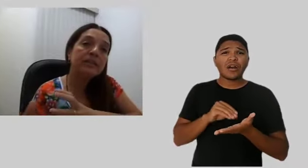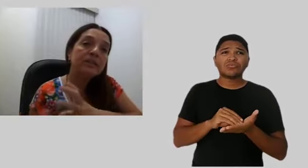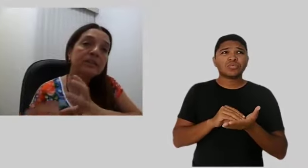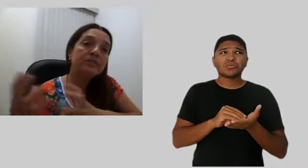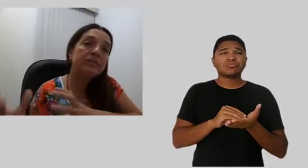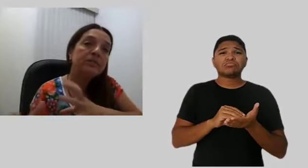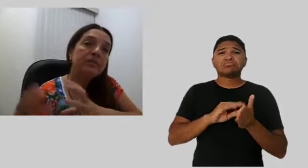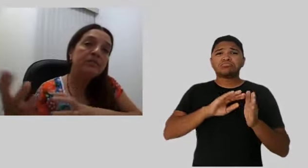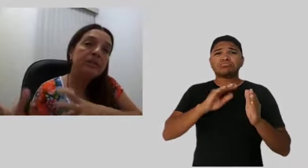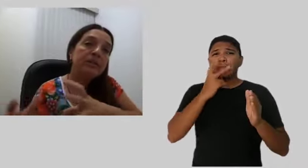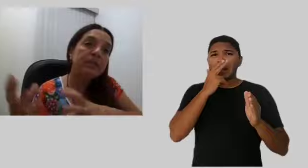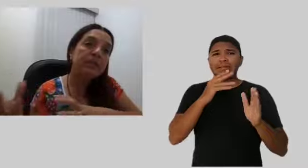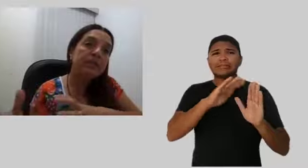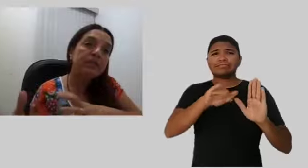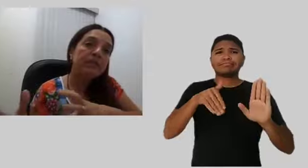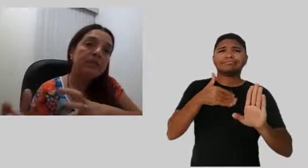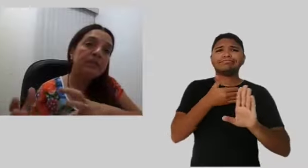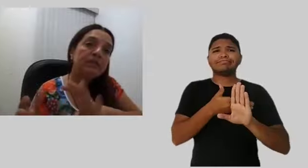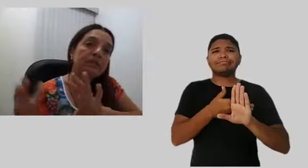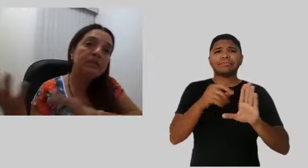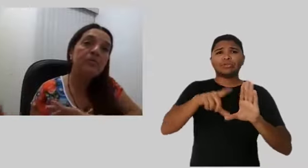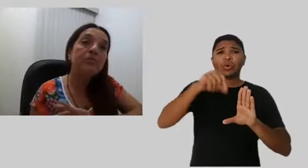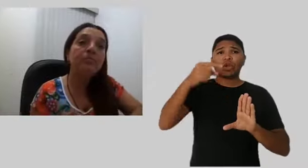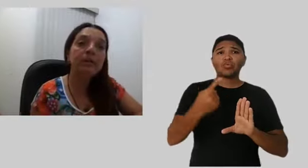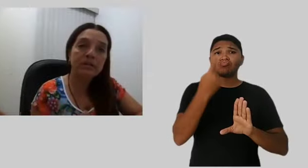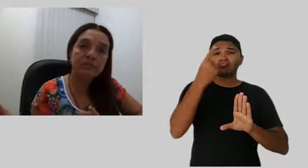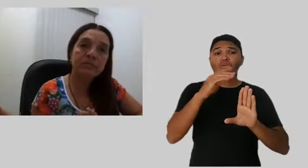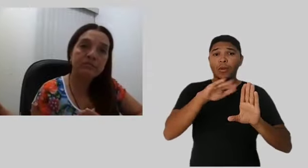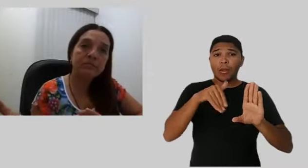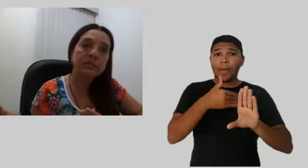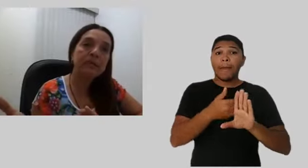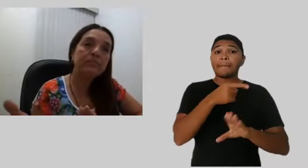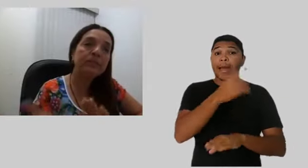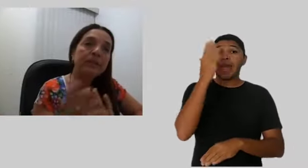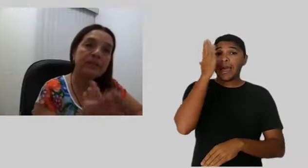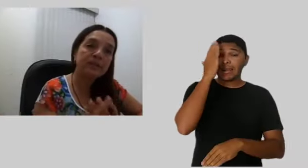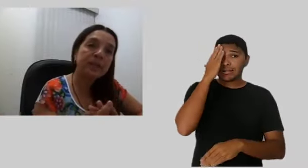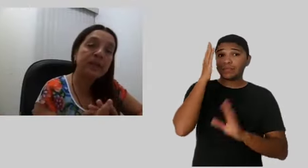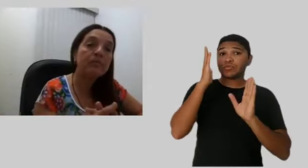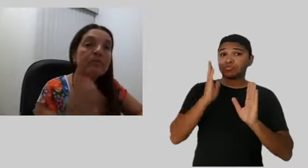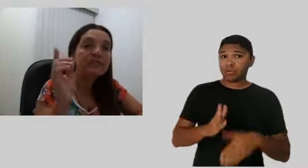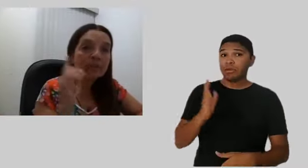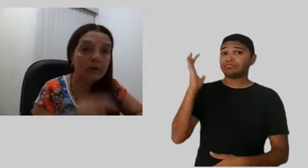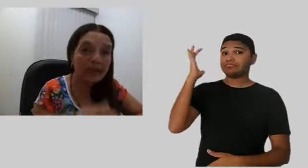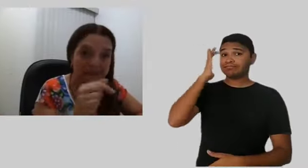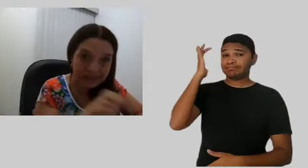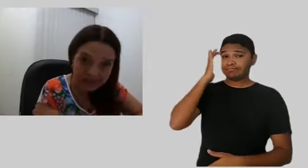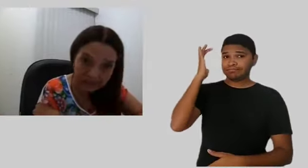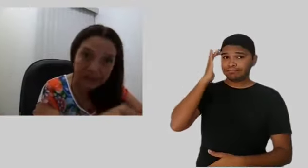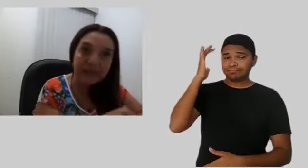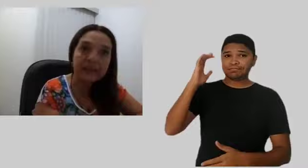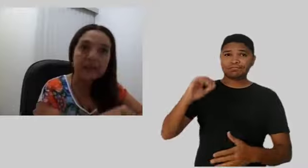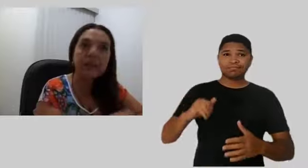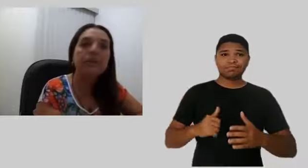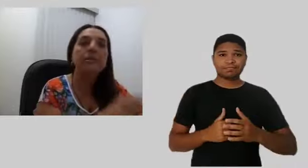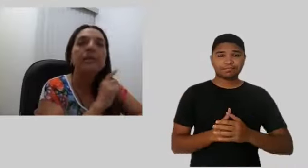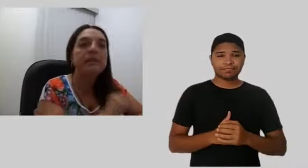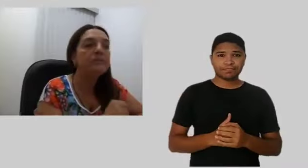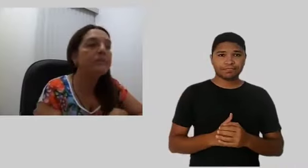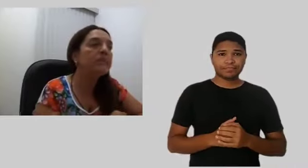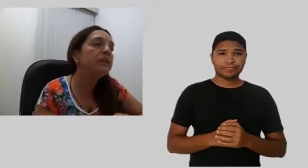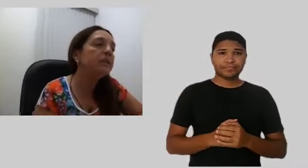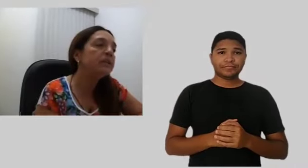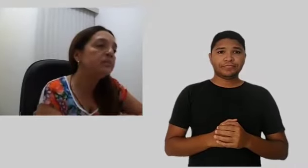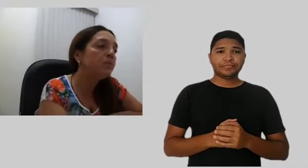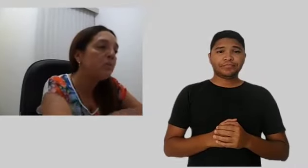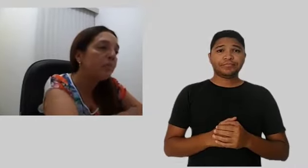das características ficam meio que em segundo plano, certo? Porque ela vai destacar uma, mas agora ela já sabe que ela está destacando.